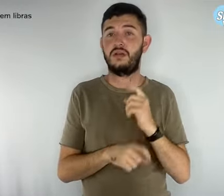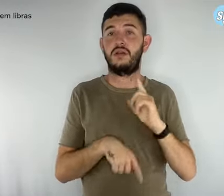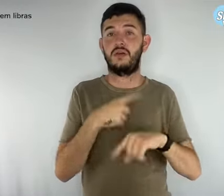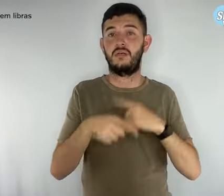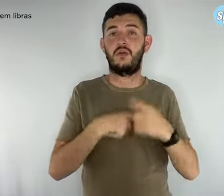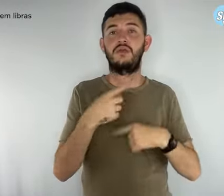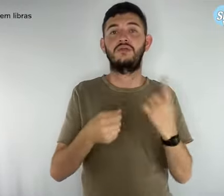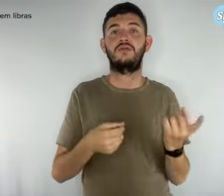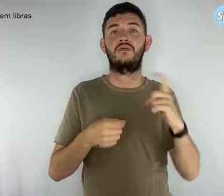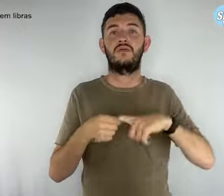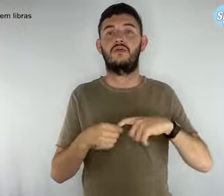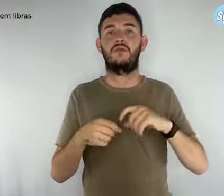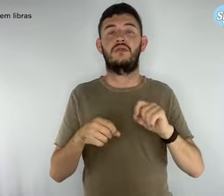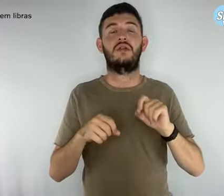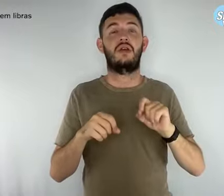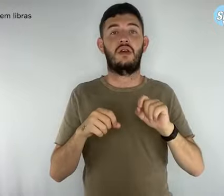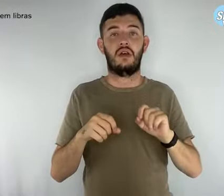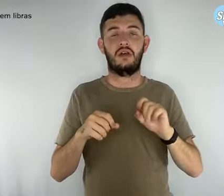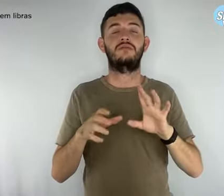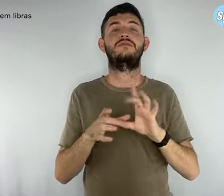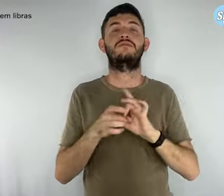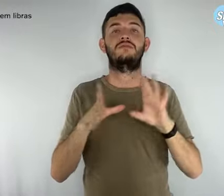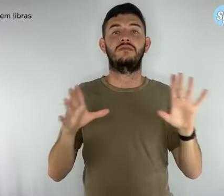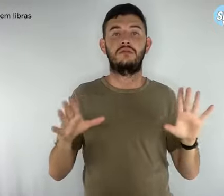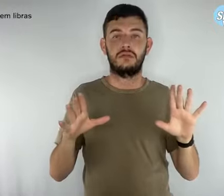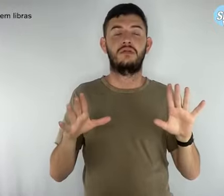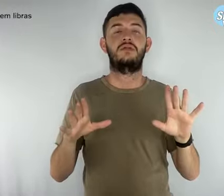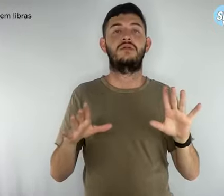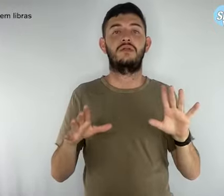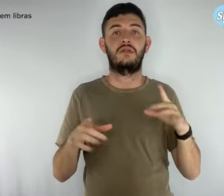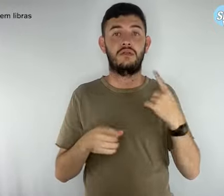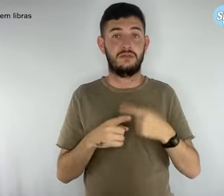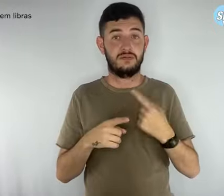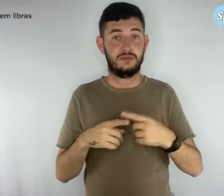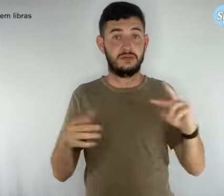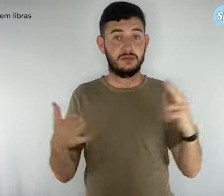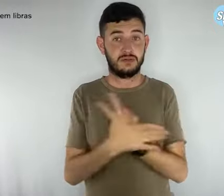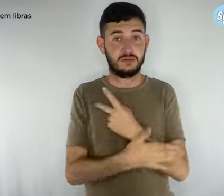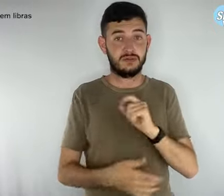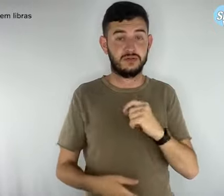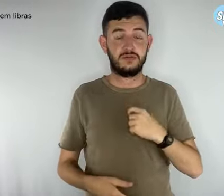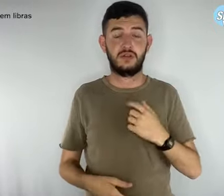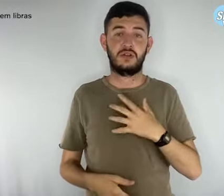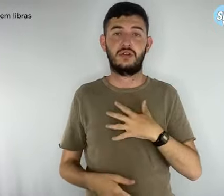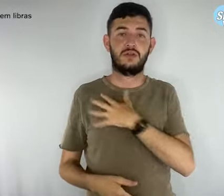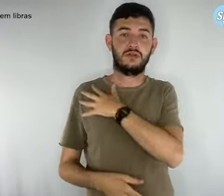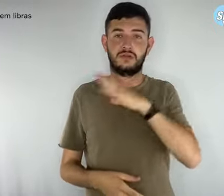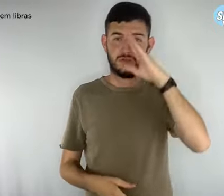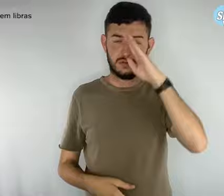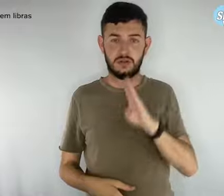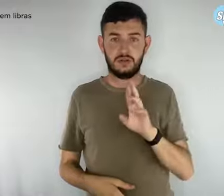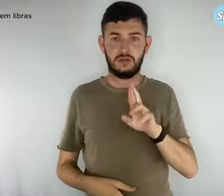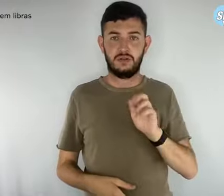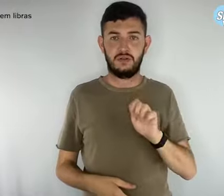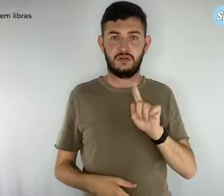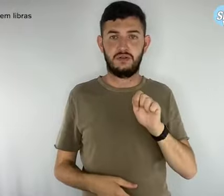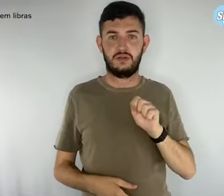a democracia interrompida pela ditadura militar que Braga Neto tenta exaltar, o Brasil se